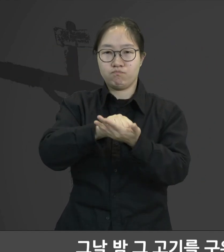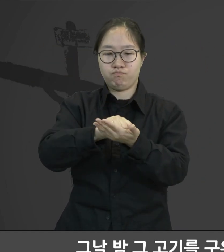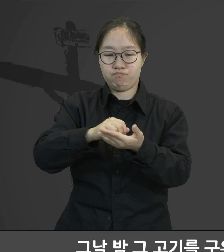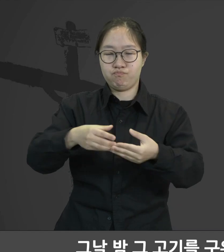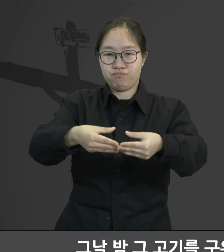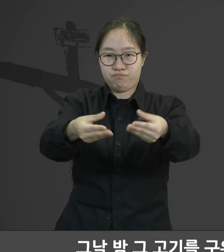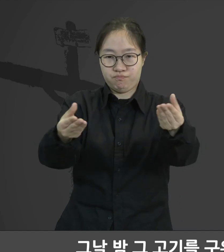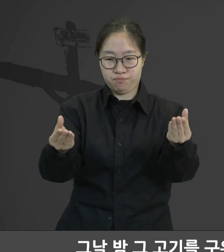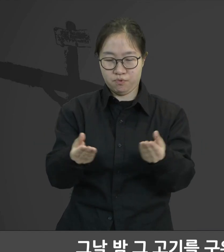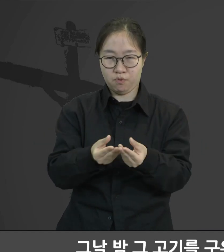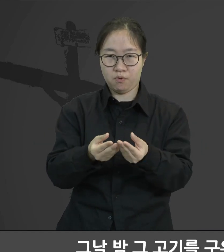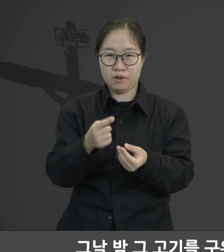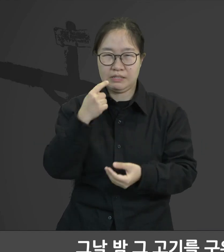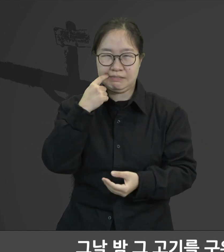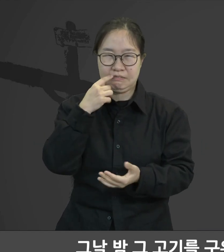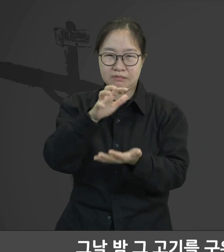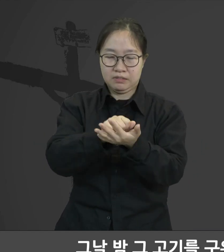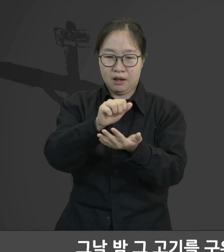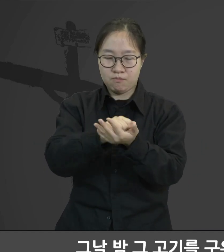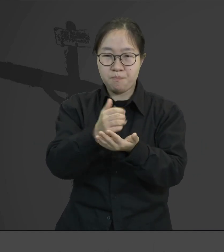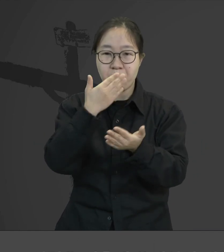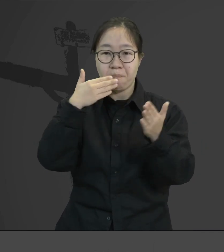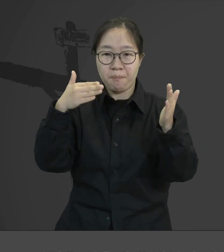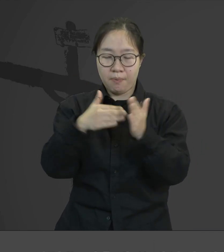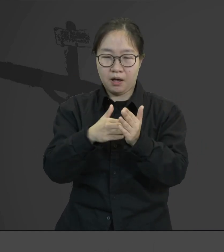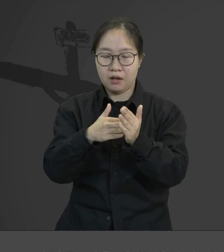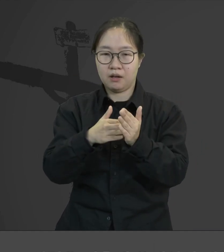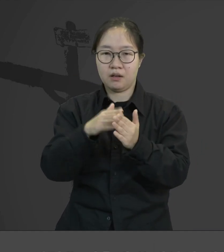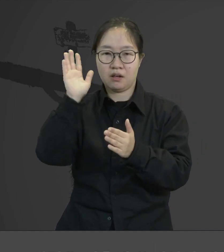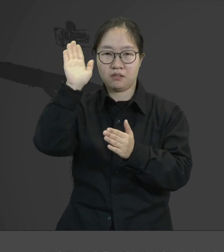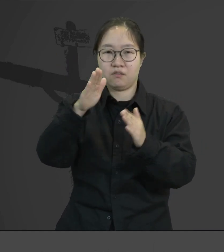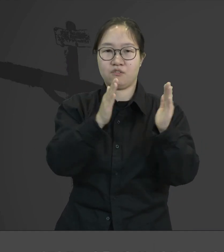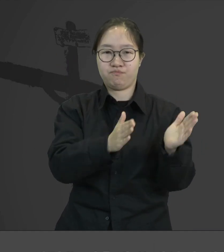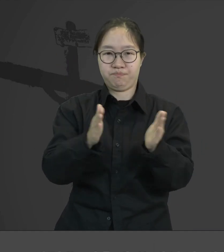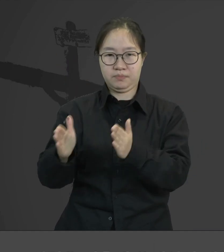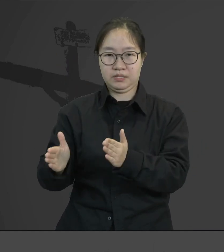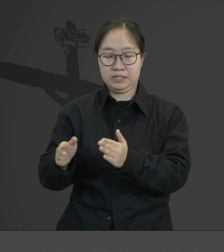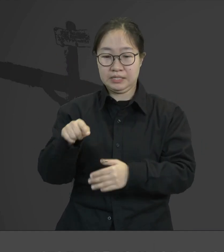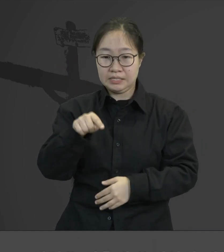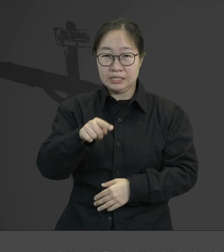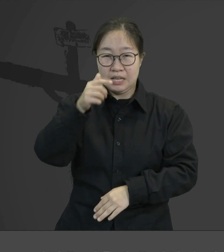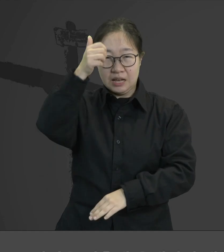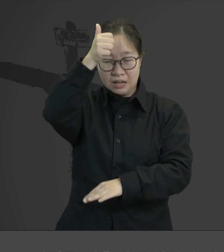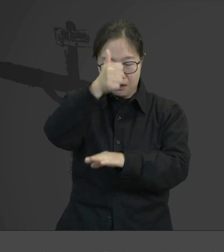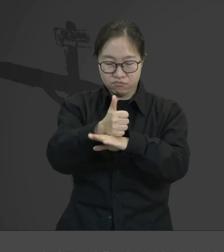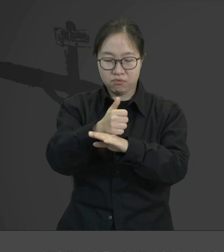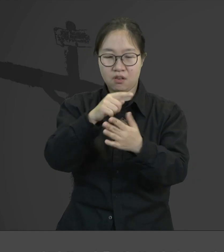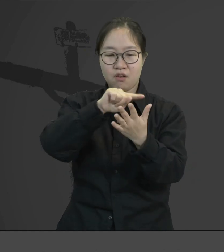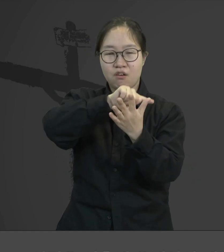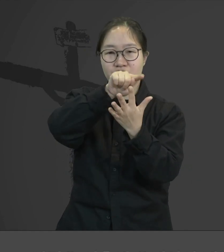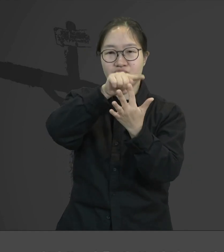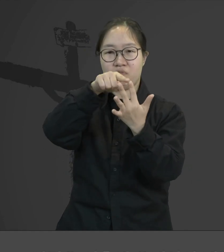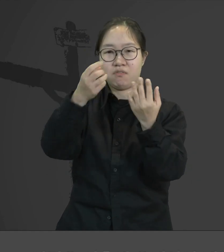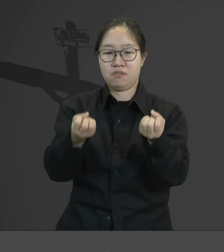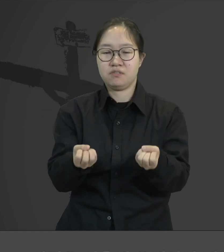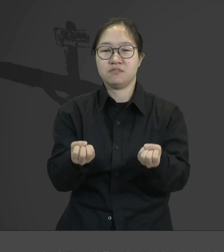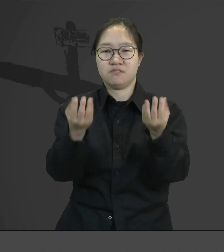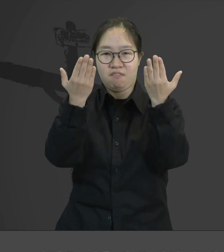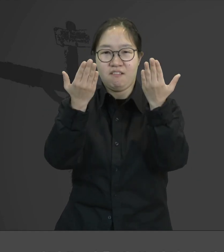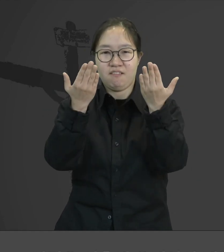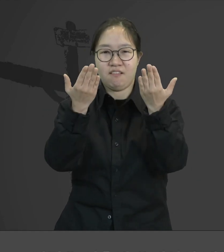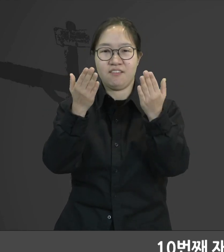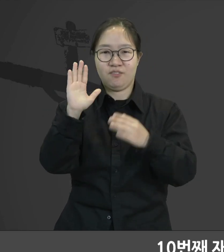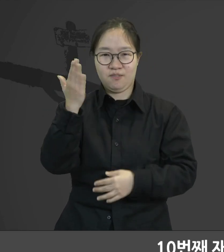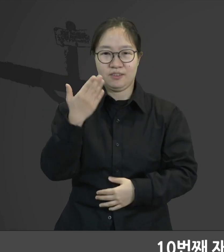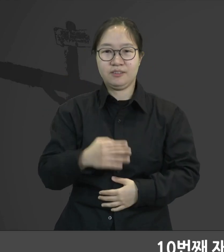나물을 먹고 떠날 준비를 명하십니다. 이것은 이후에 유대인이 매년 지키는 절기인 유월절이